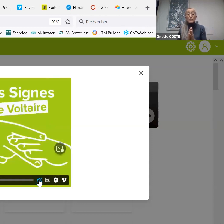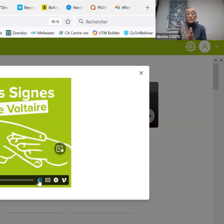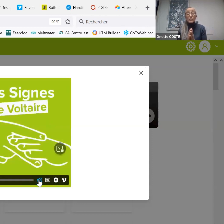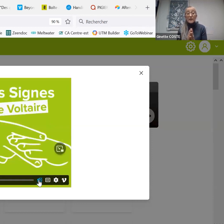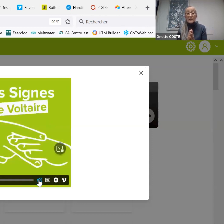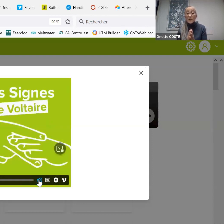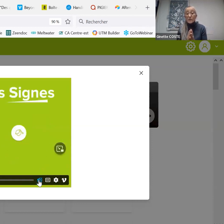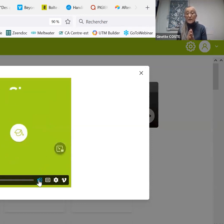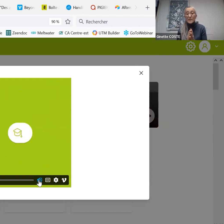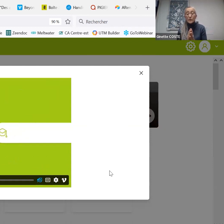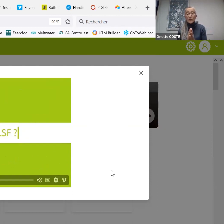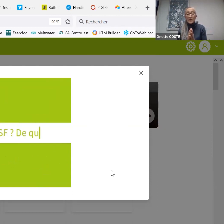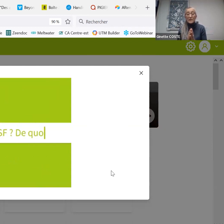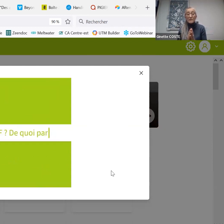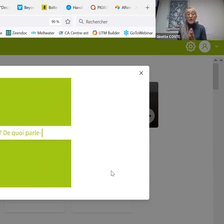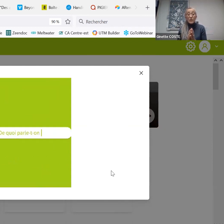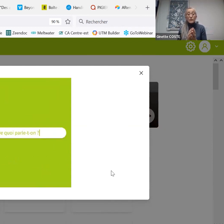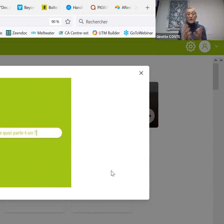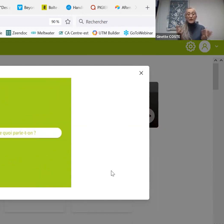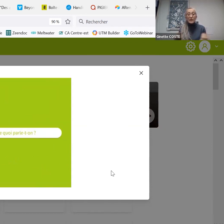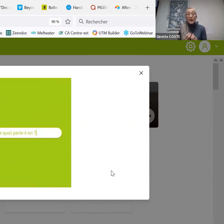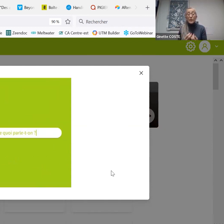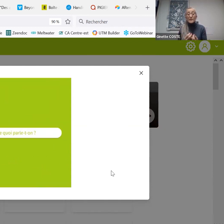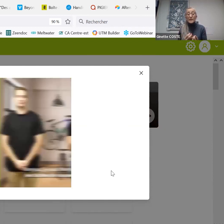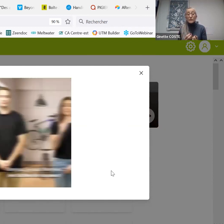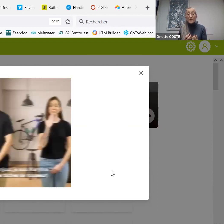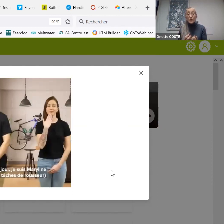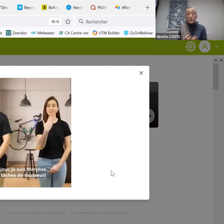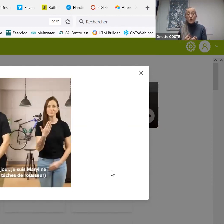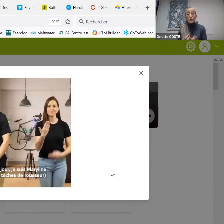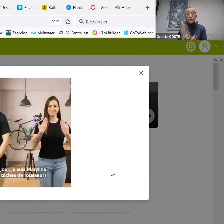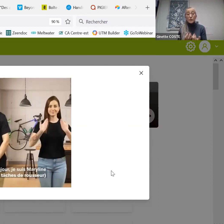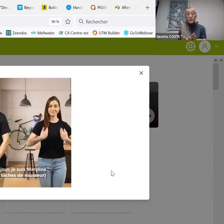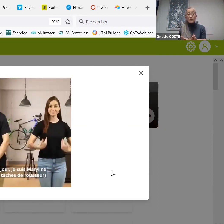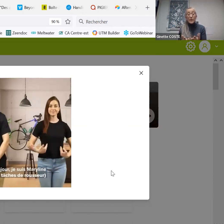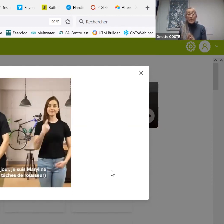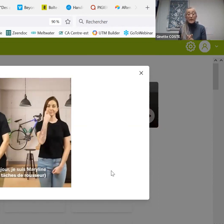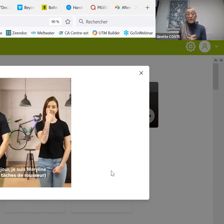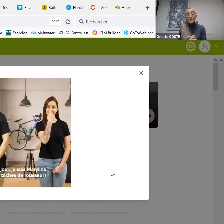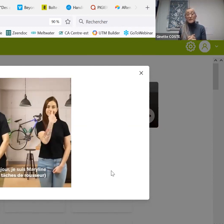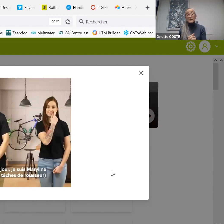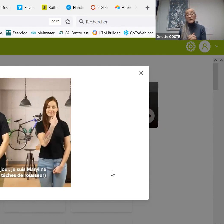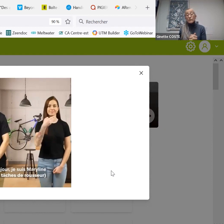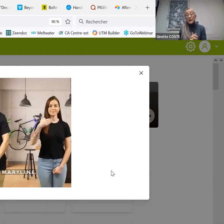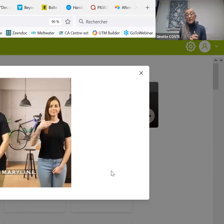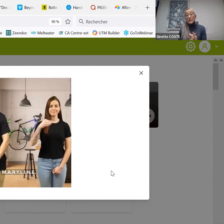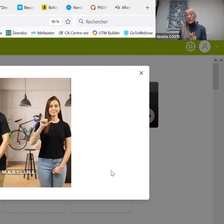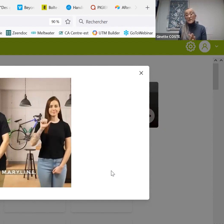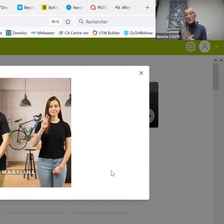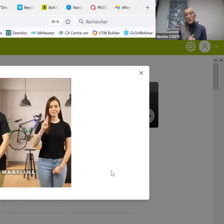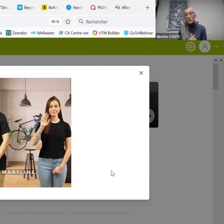résultat d'une intelligence un petit peu collective où chacun a apporté sa contribution pour vous permettre, en fait, cette